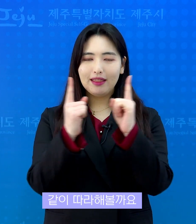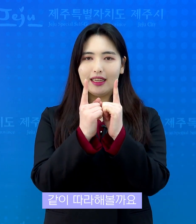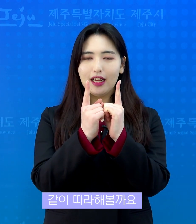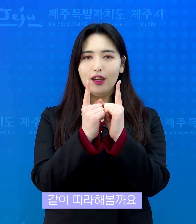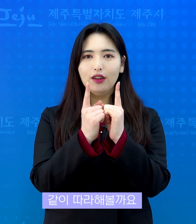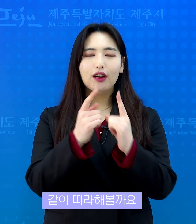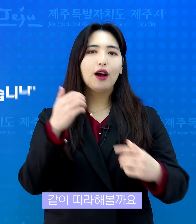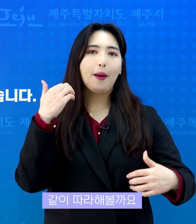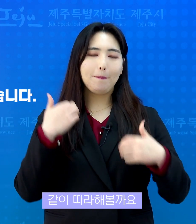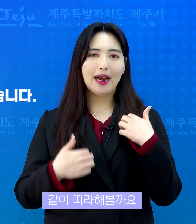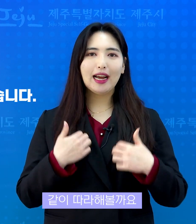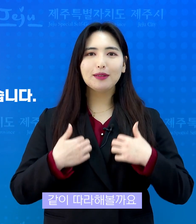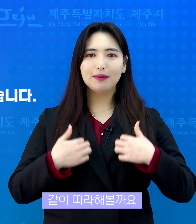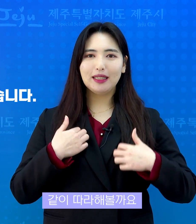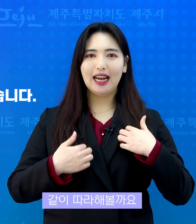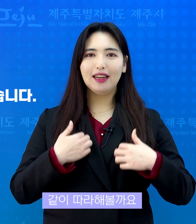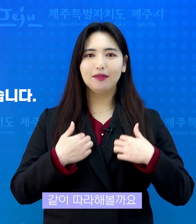만나서 반갑습니다.